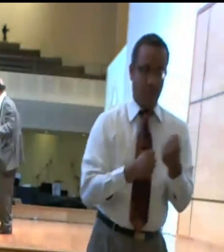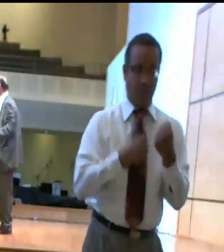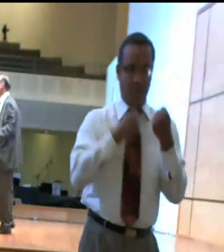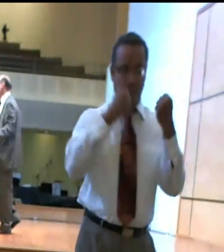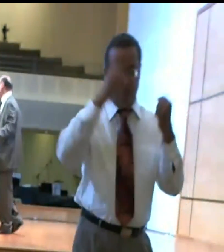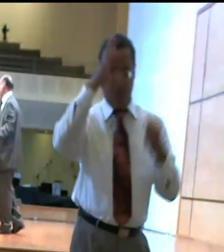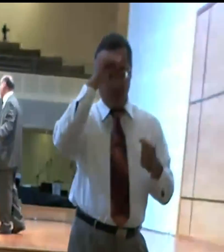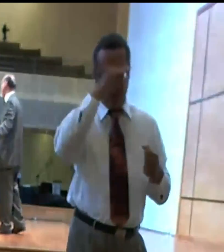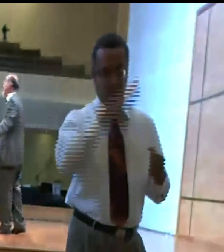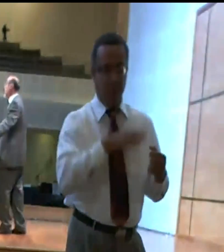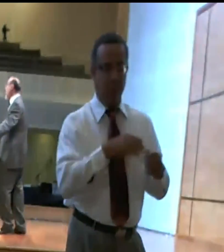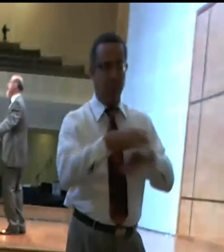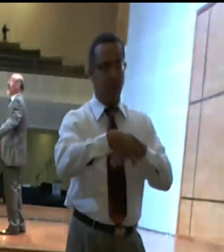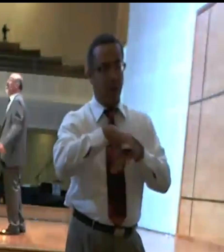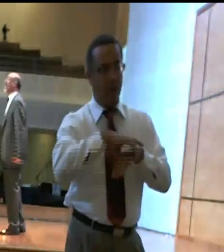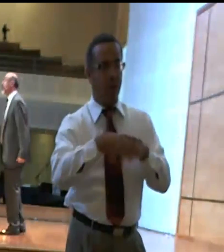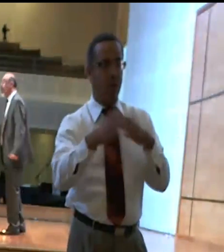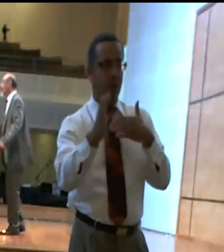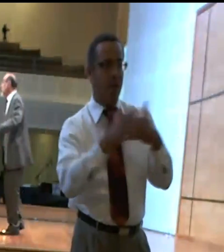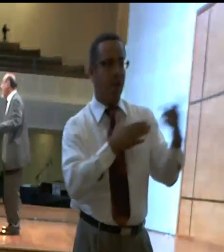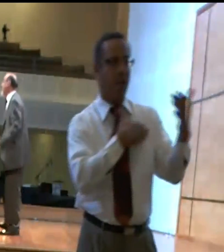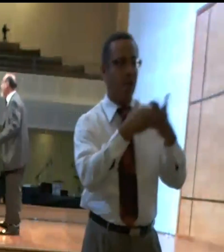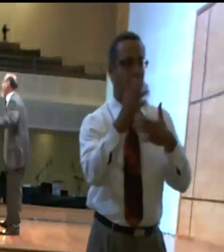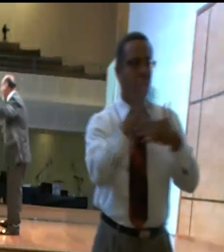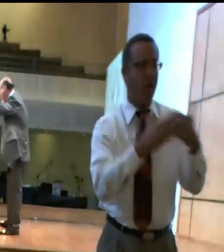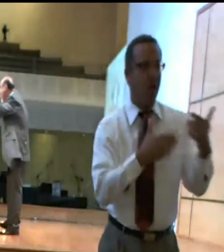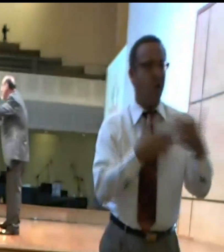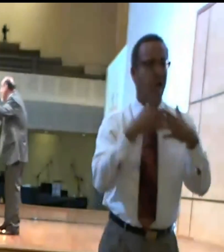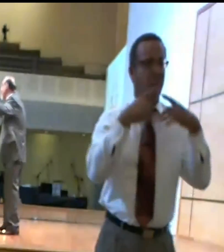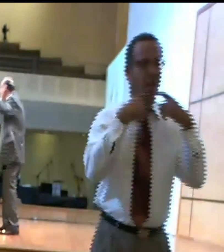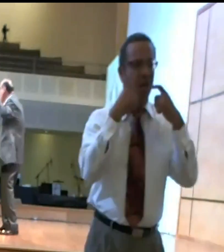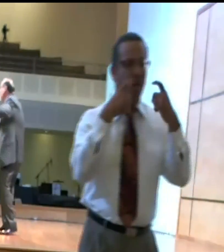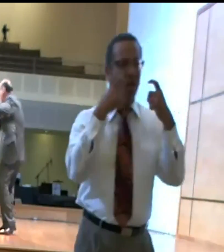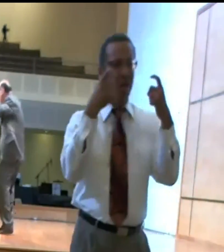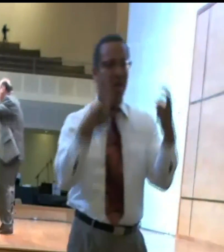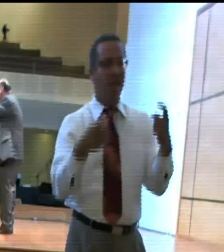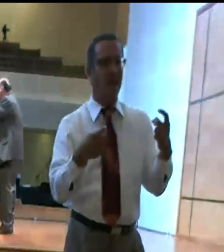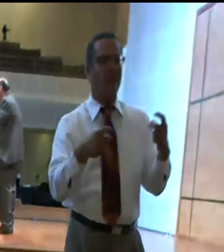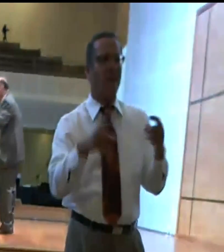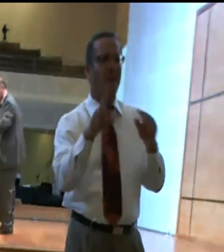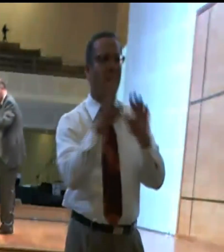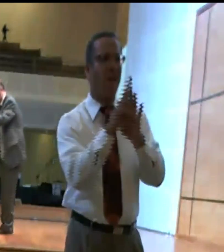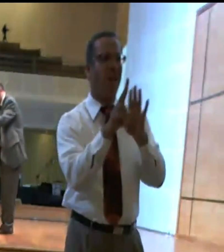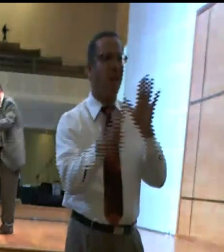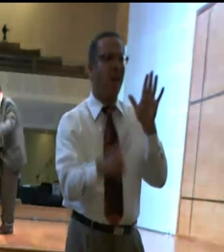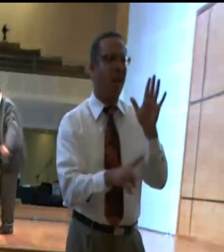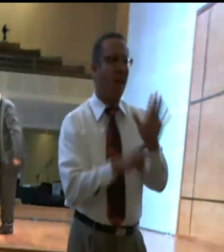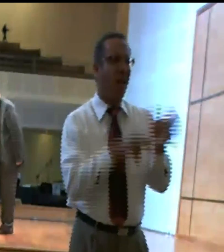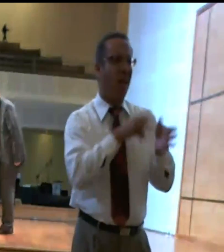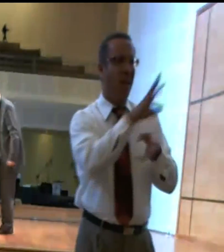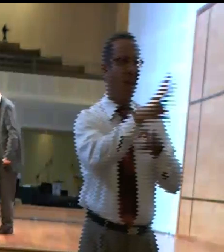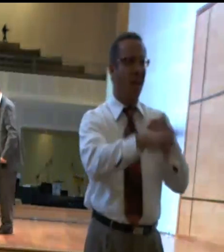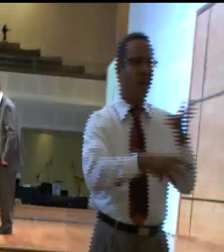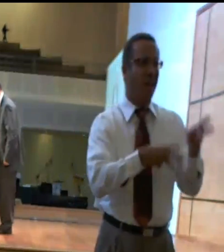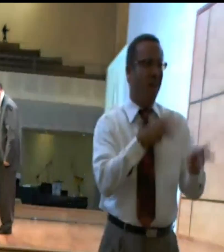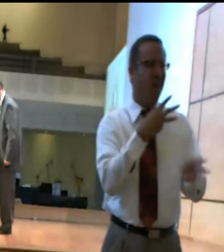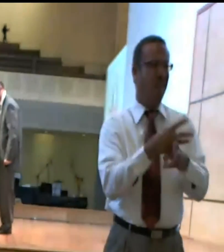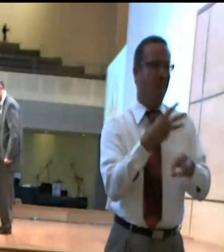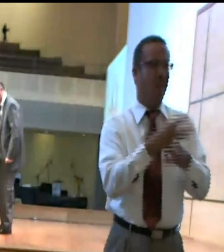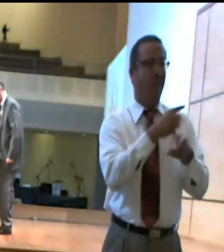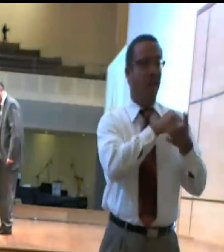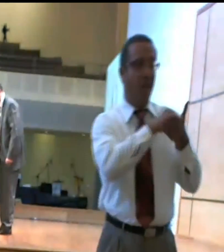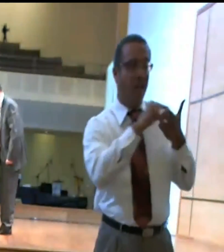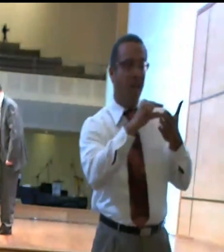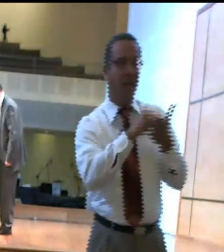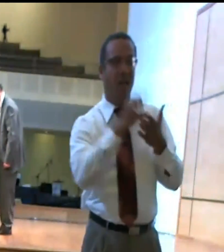sido un hombre en esta tierra, no importa cuánto haya pecado y haya hecho su voluntad en este mundo, que es lo que dice en el